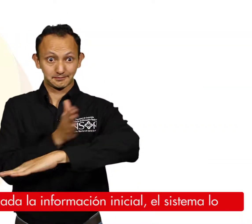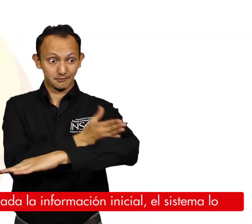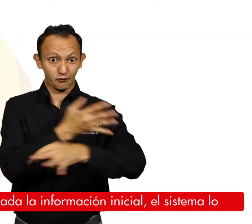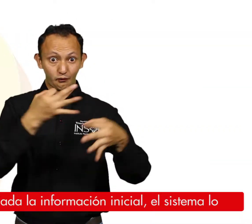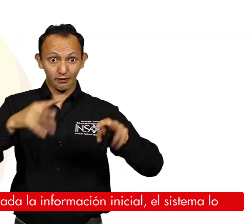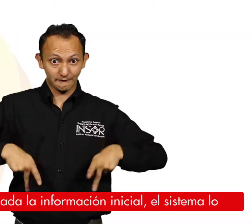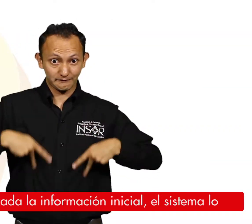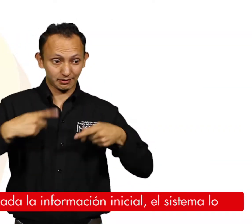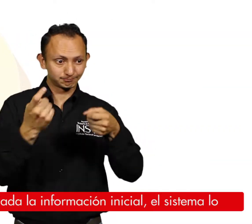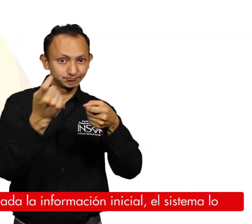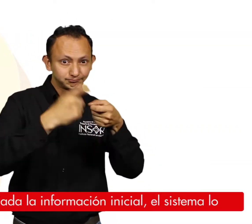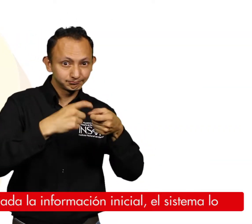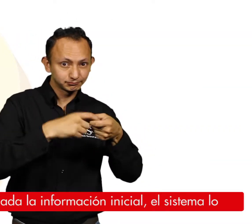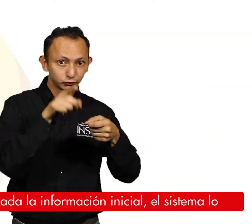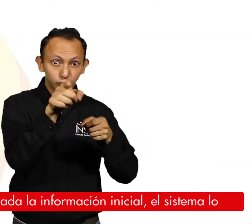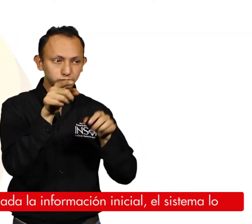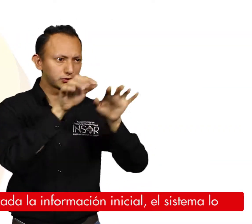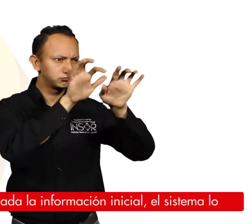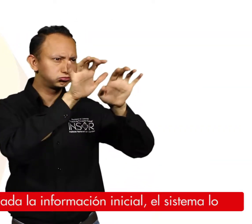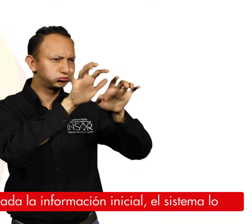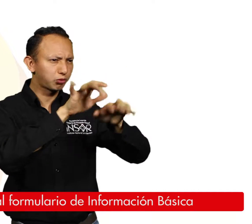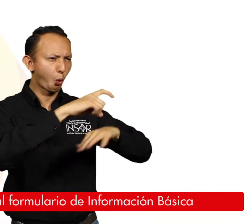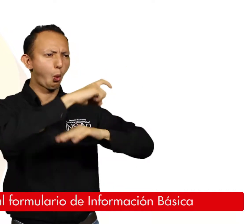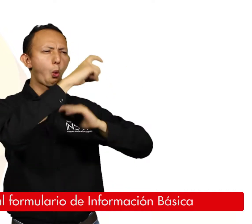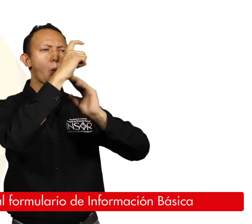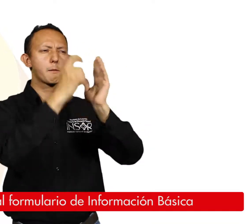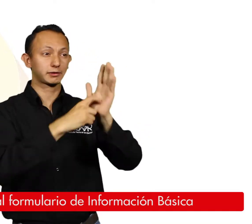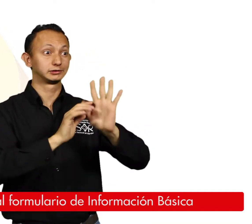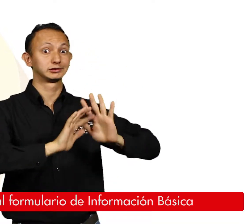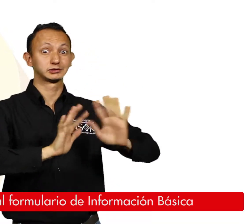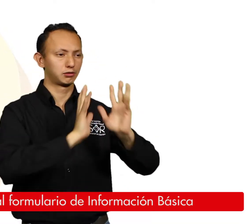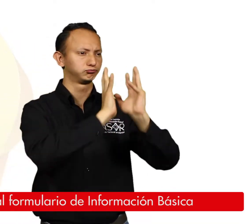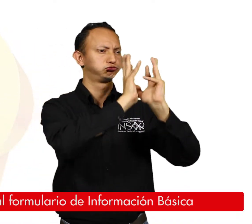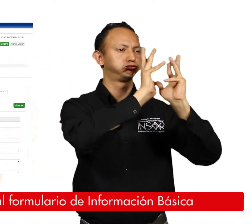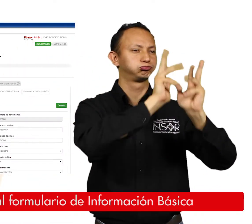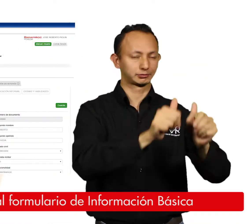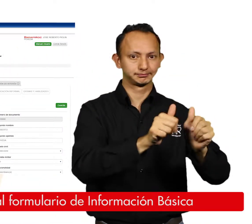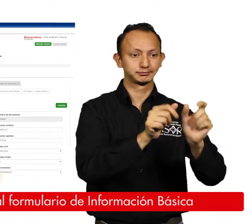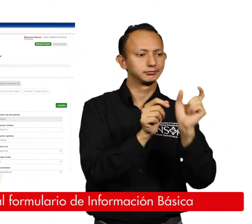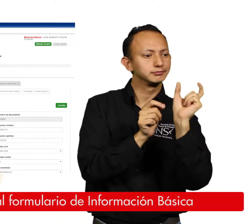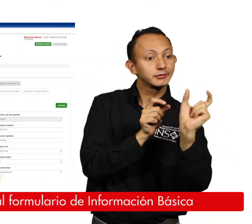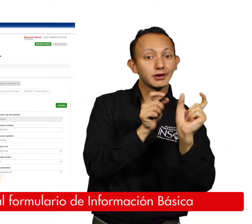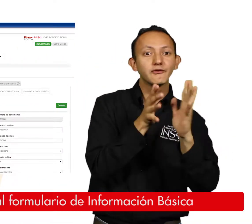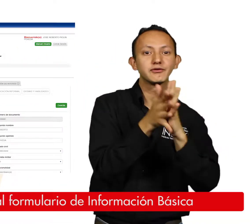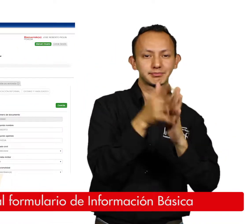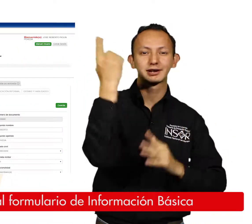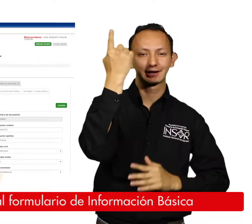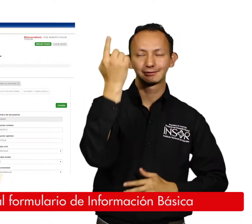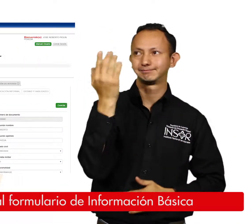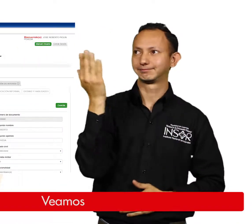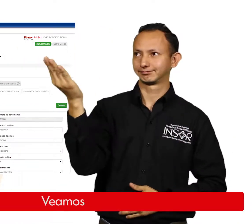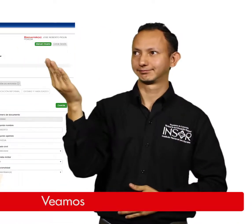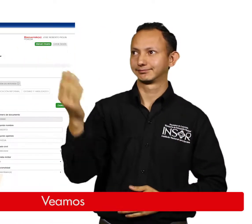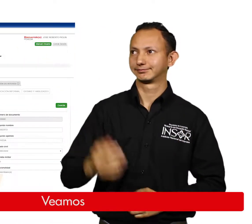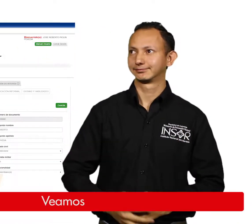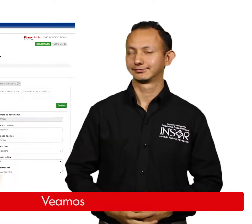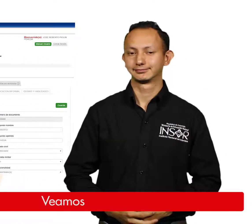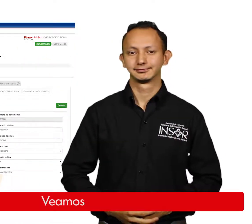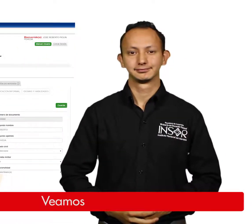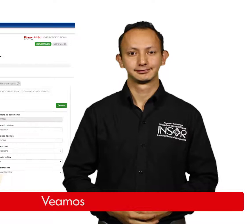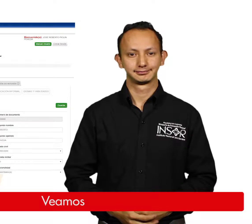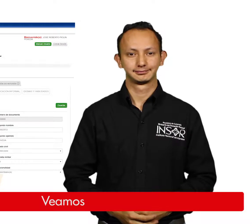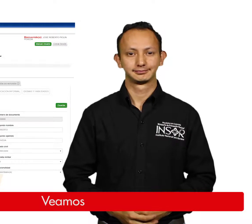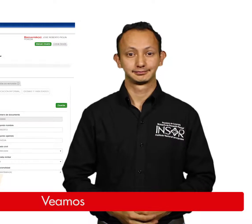Una vez diligenciada la información inicial, el sistema lo direcciona al formulario de información básica. Veamos.